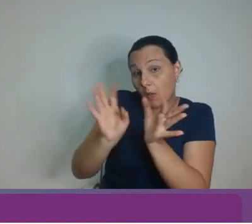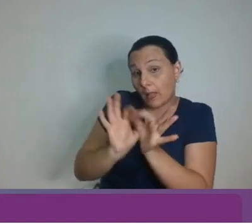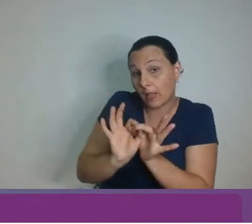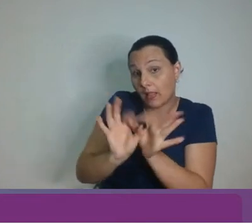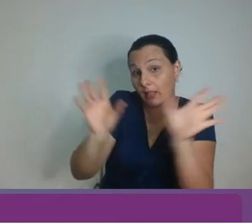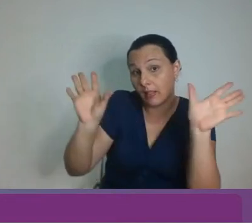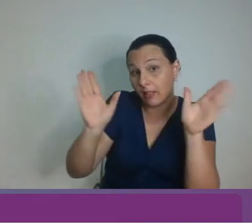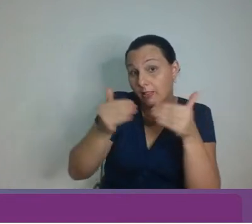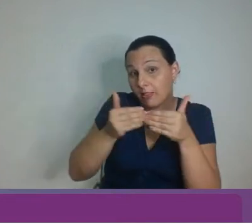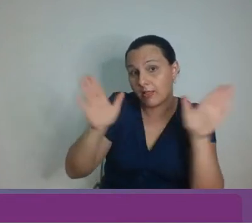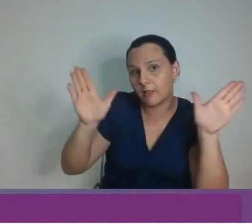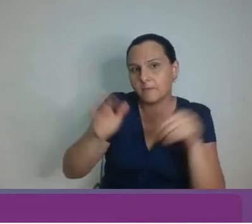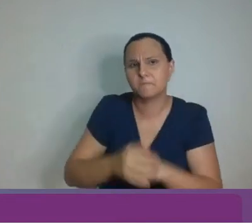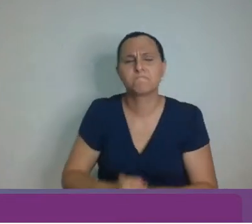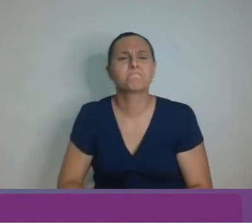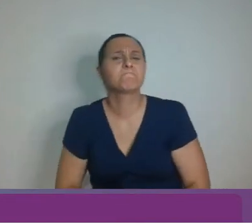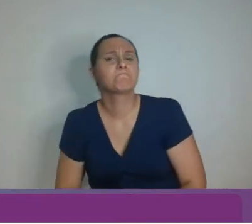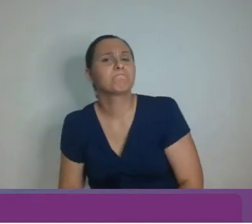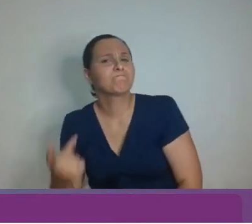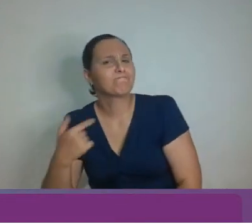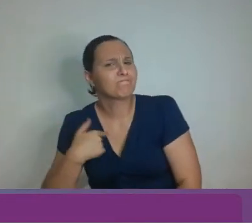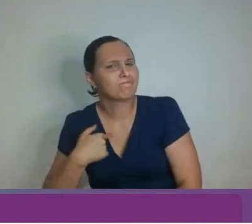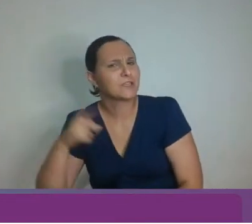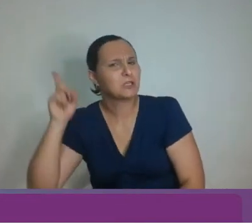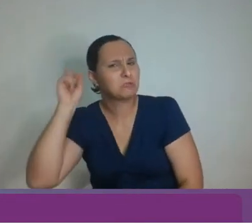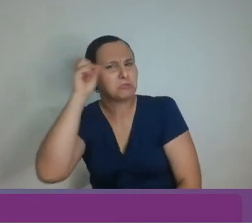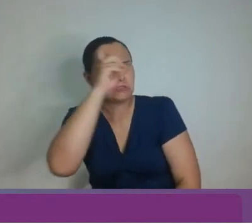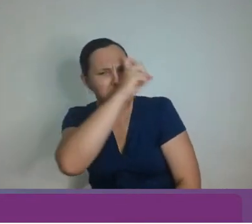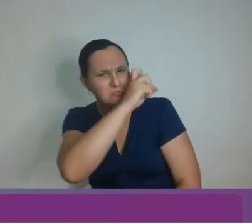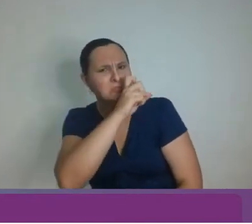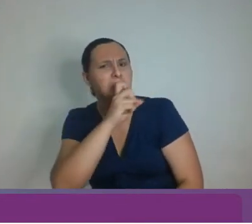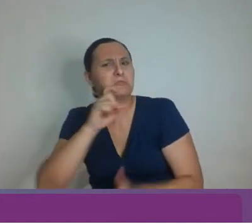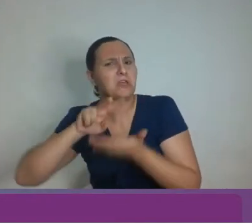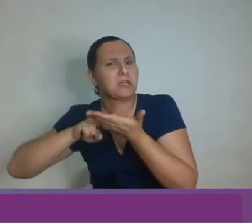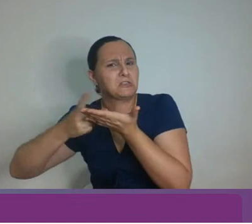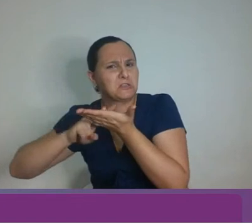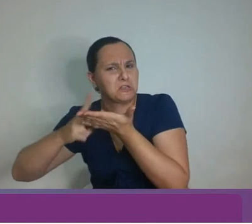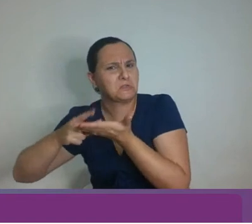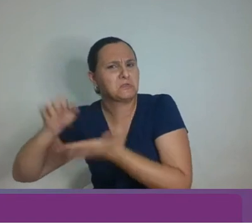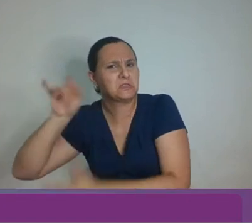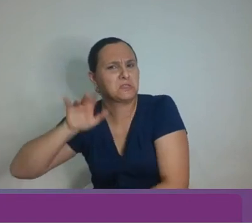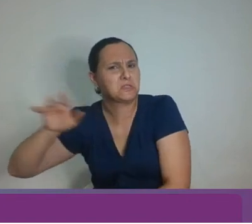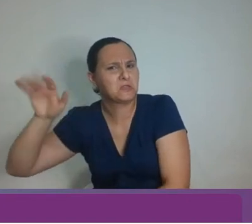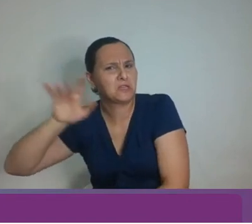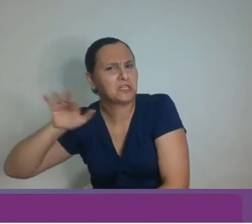dificuldade de traduzir soletração. Alguma dica? Sim, intérprete de apoio. Essa é a dica.